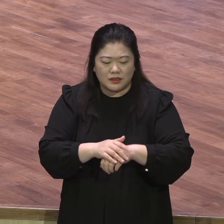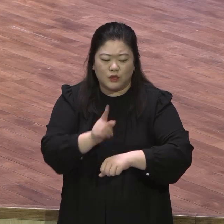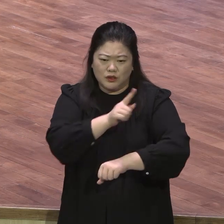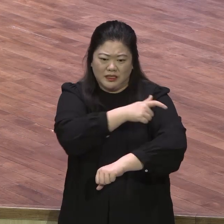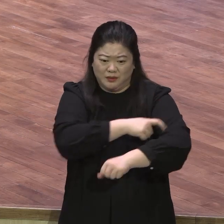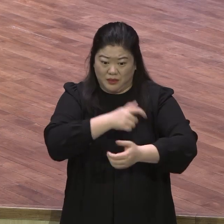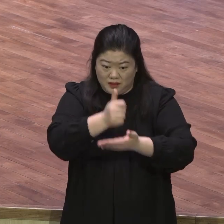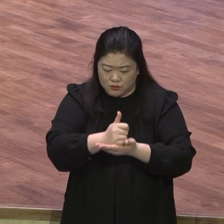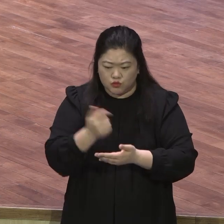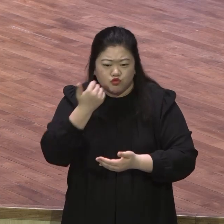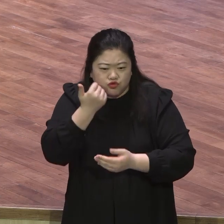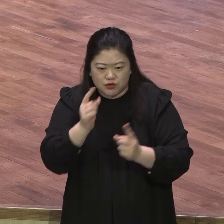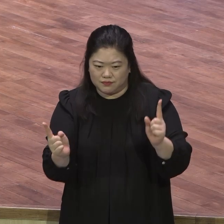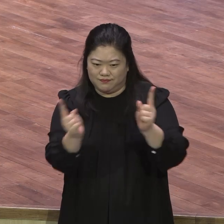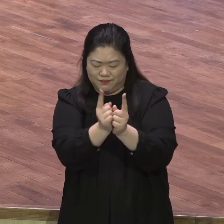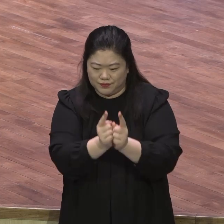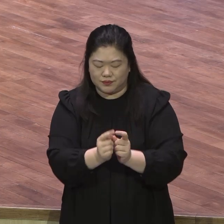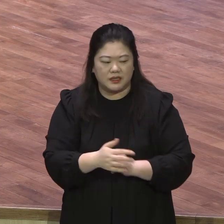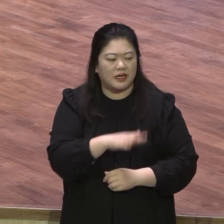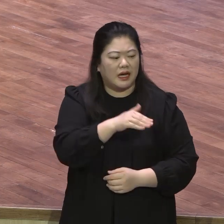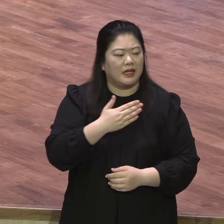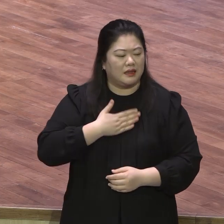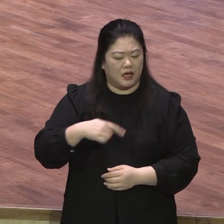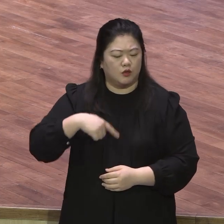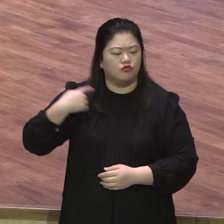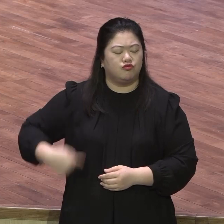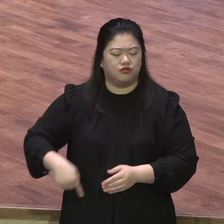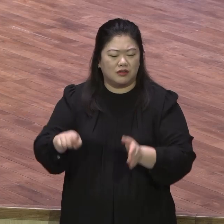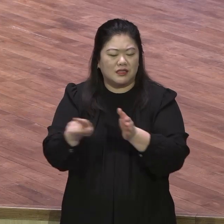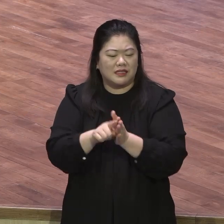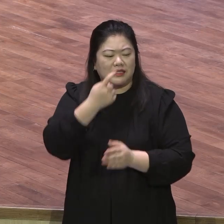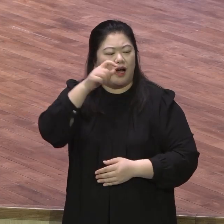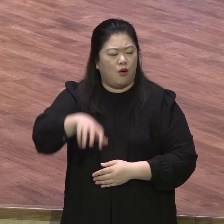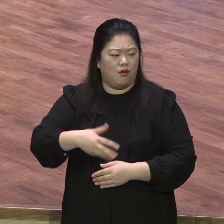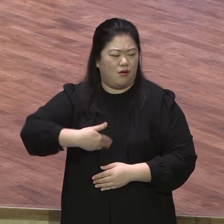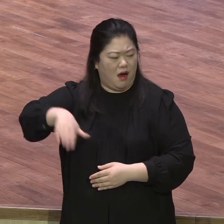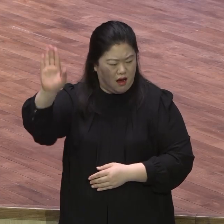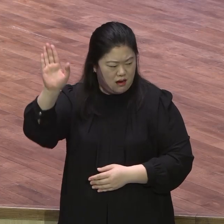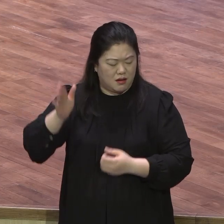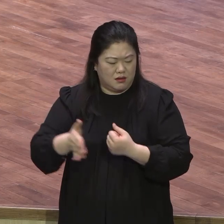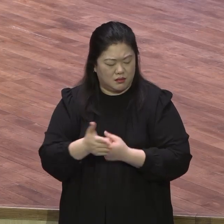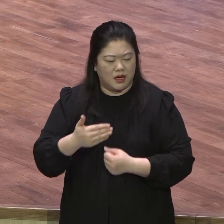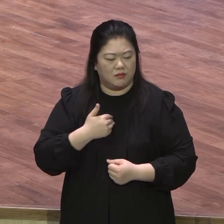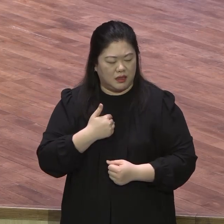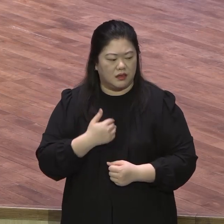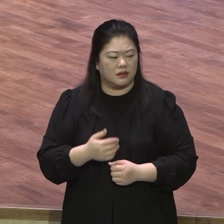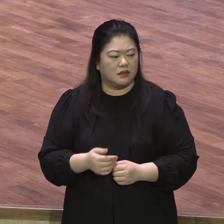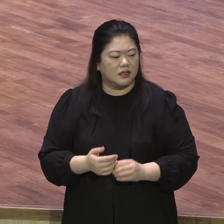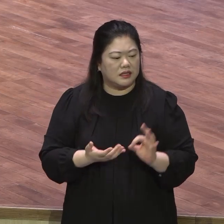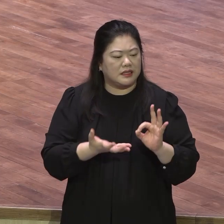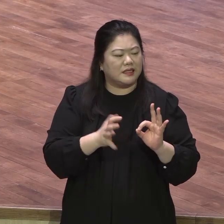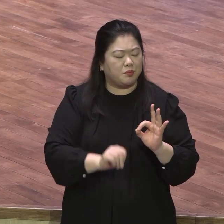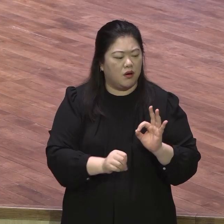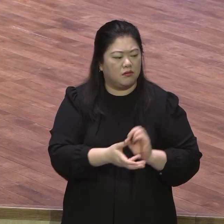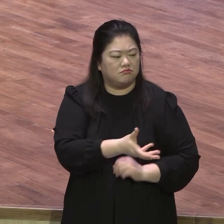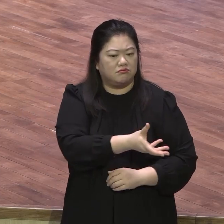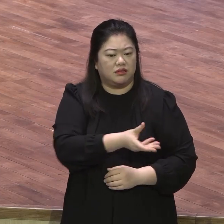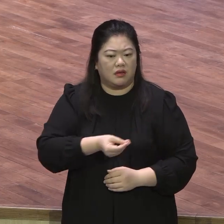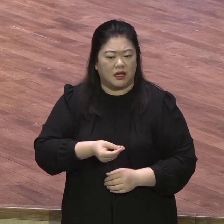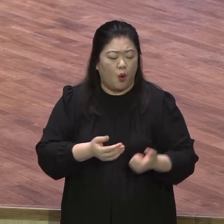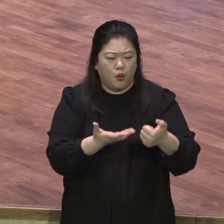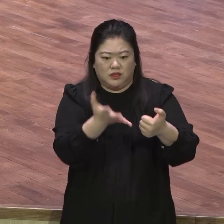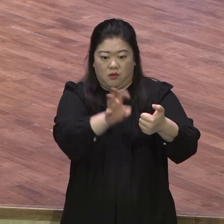신학기 시작해야 되는데 한 분은 또 50억 주라고 빚을 내가지고 줬대요 근데 그